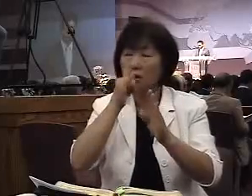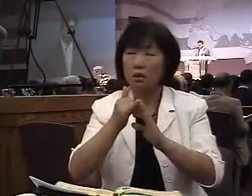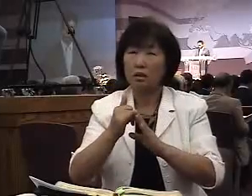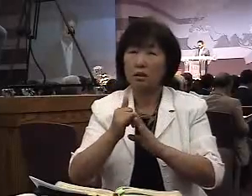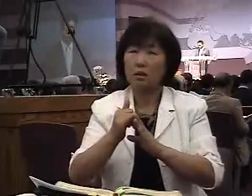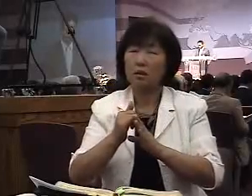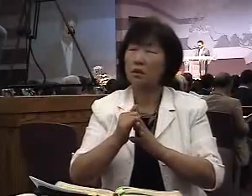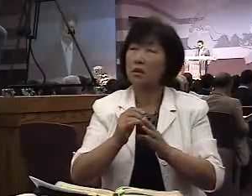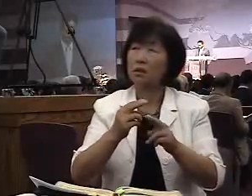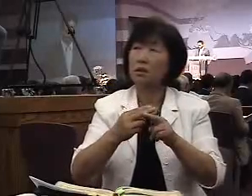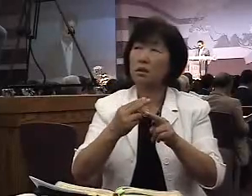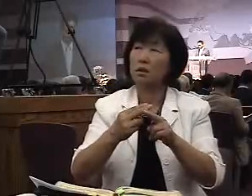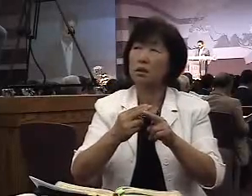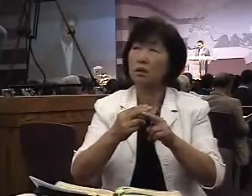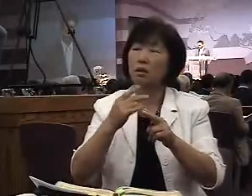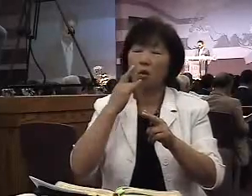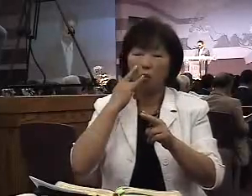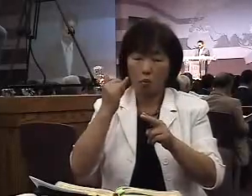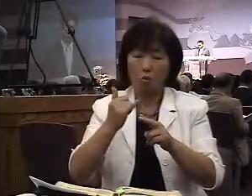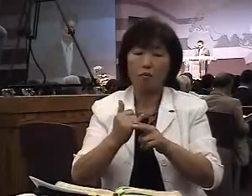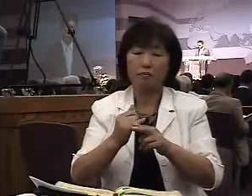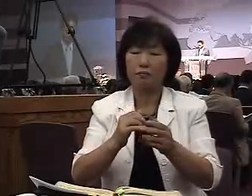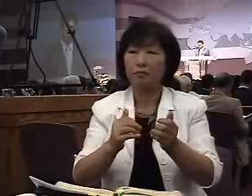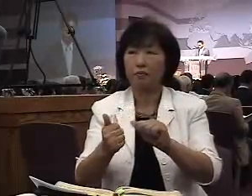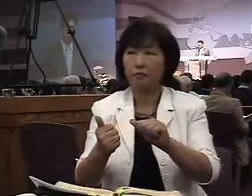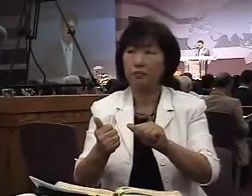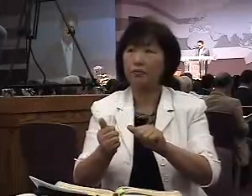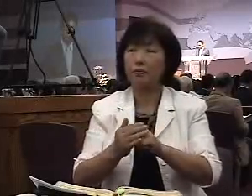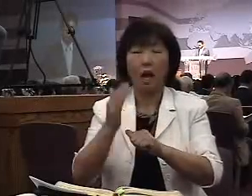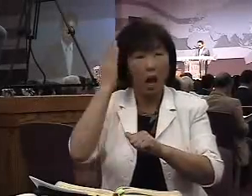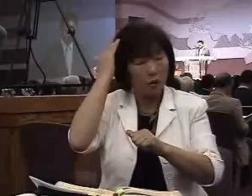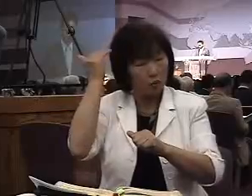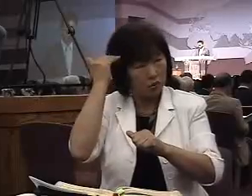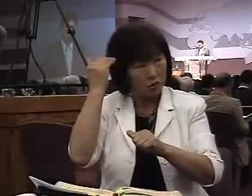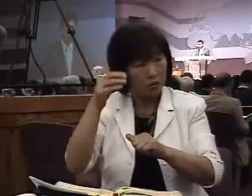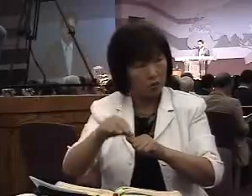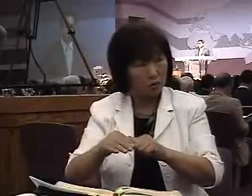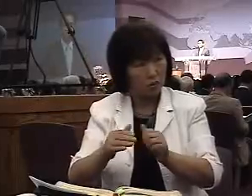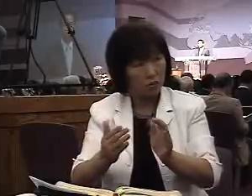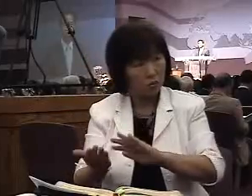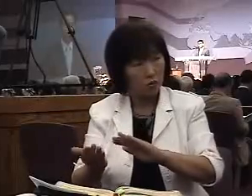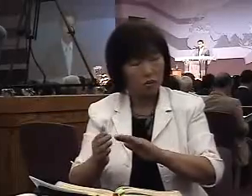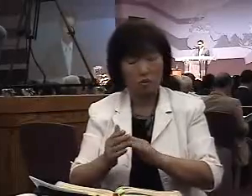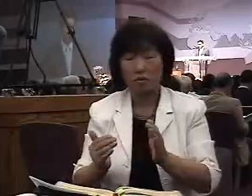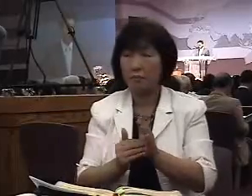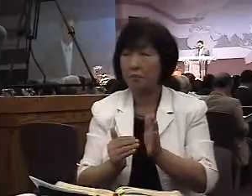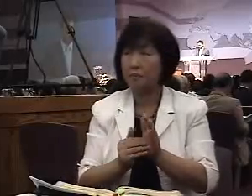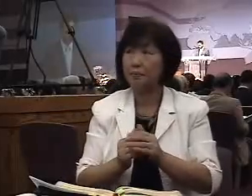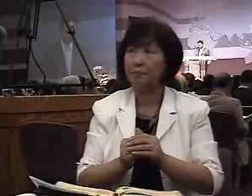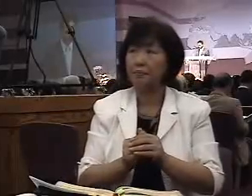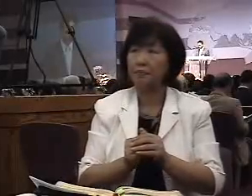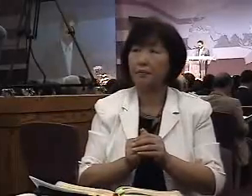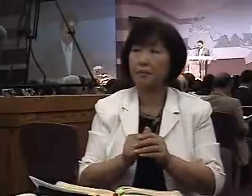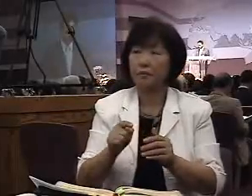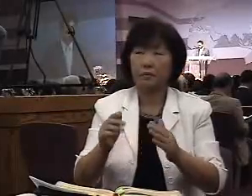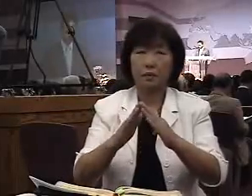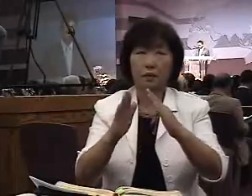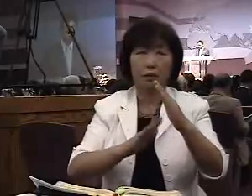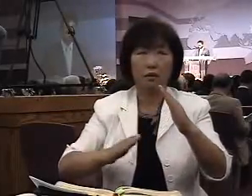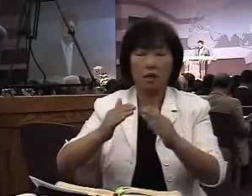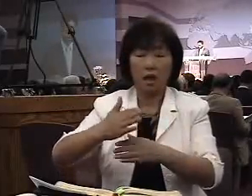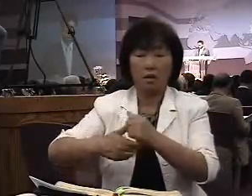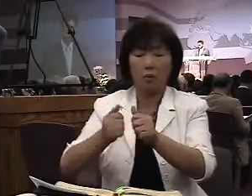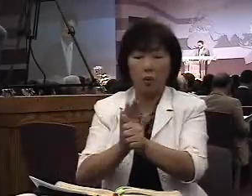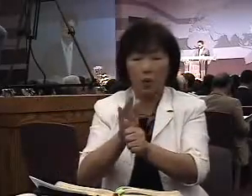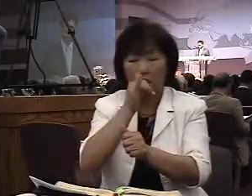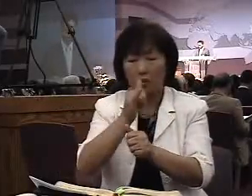이수규, 이미선 성도님의 부친 주시는 이종복 성도님 한국에서 하나님의 부르심을 받으셨습니다. 이 가정에 하나님의